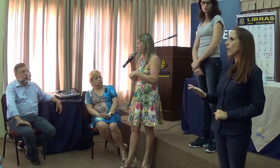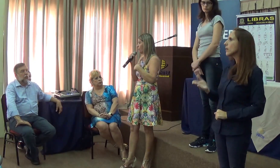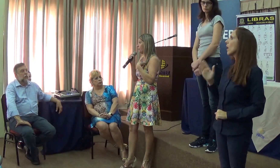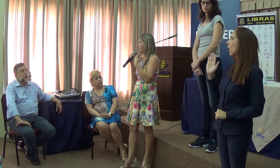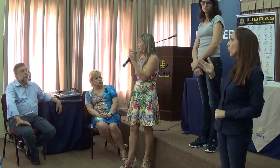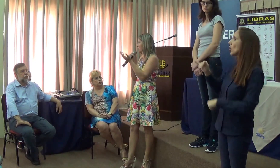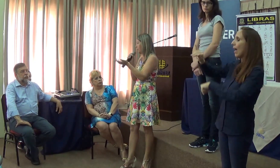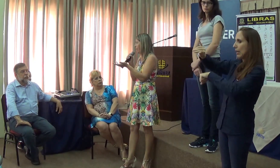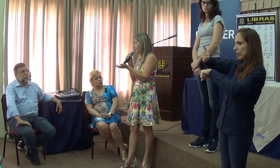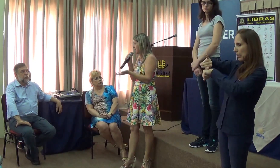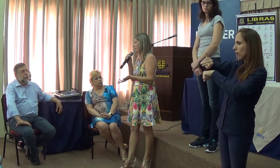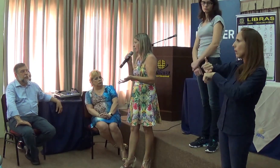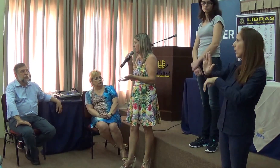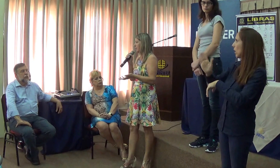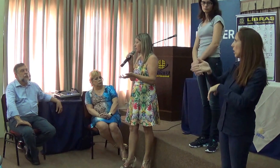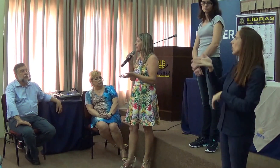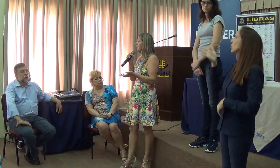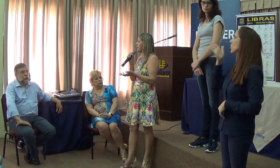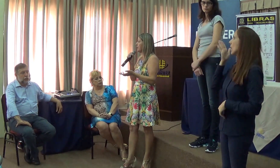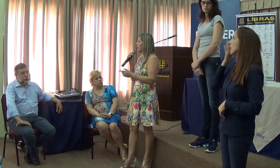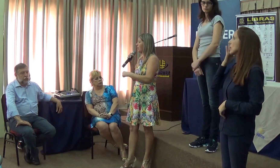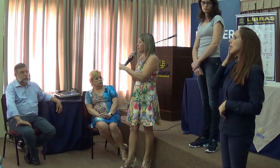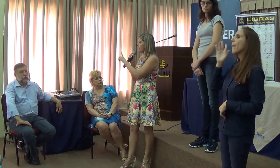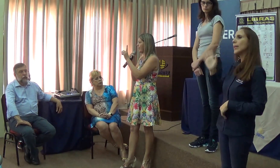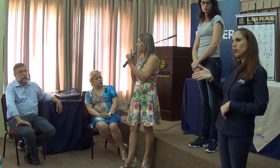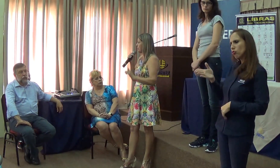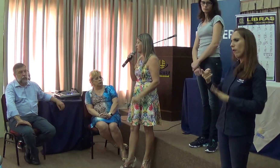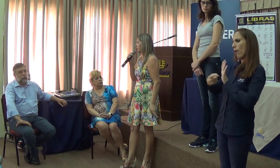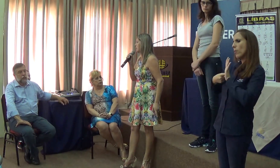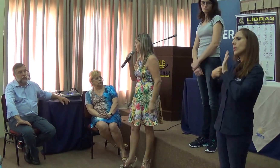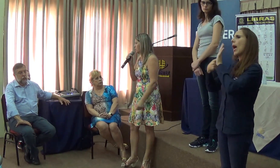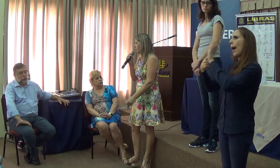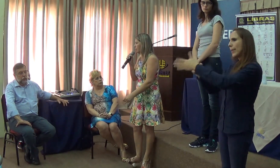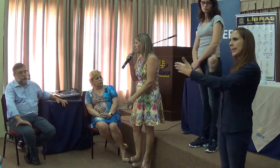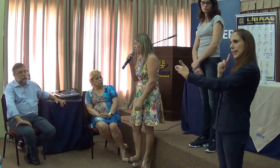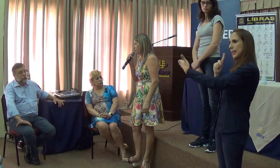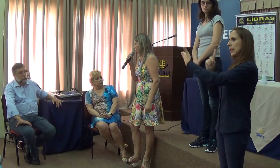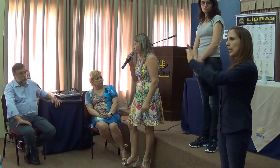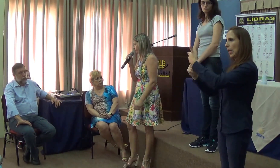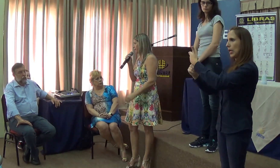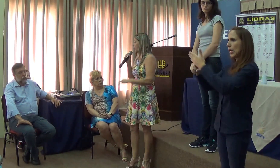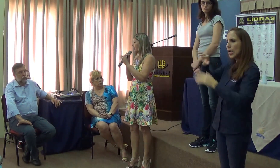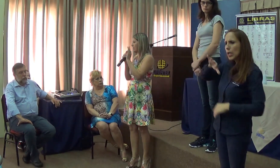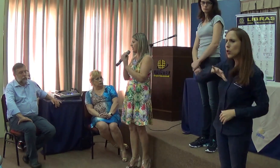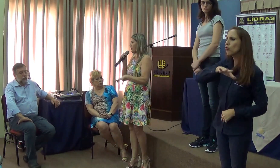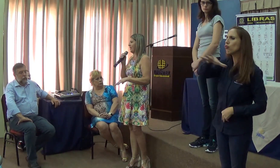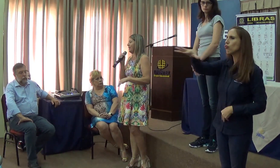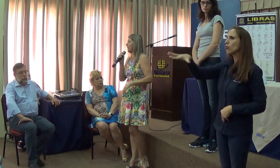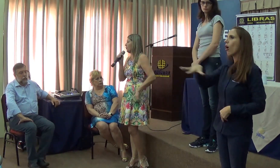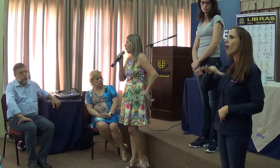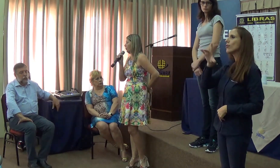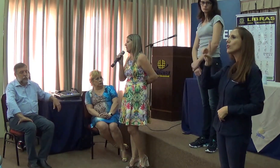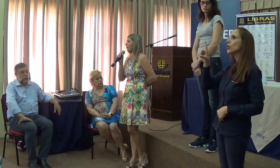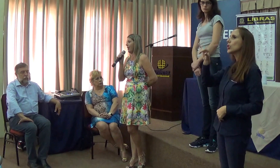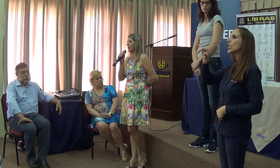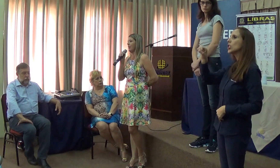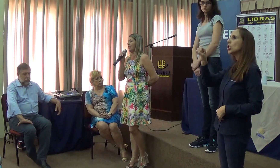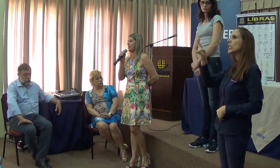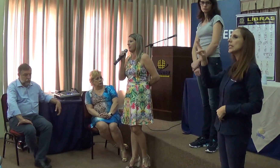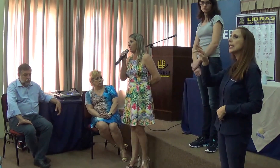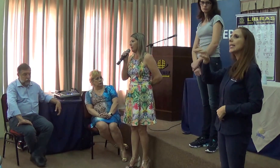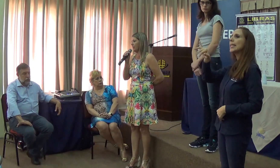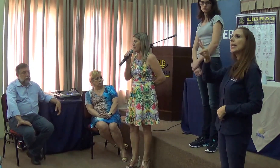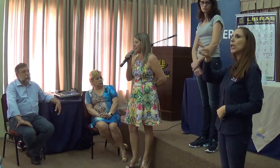de Libras, nós somos, inclusive, apresentar a central de Libras, os 10 distritos sanitários de Curitiba. Então, eles estão cientes de todo o trabalho